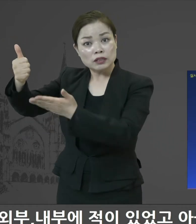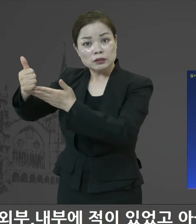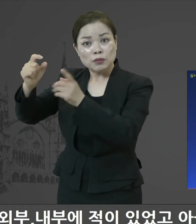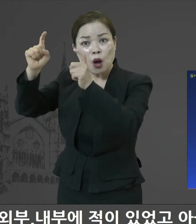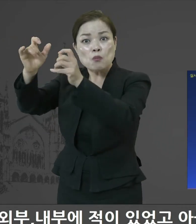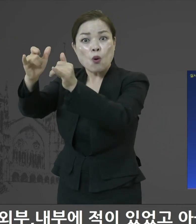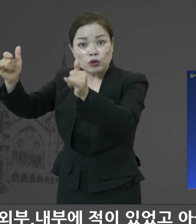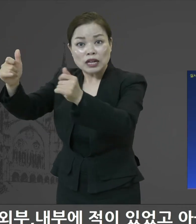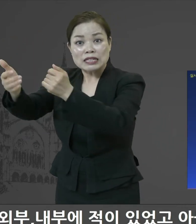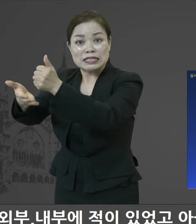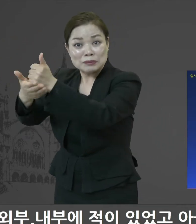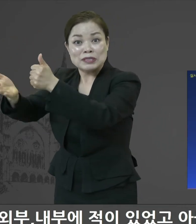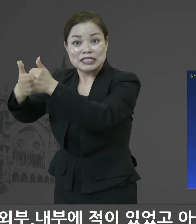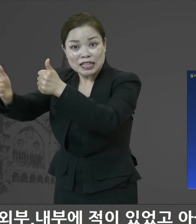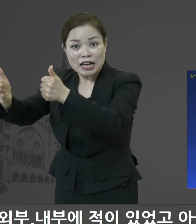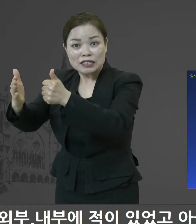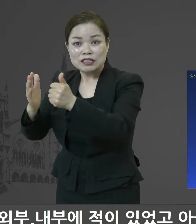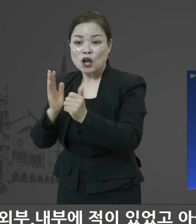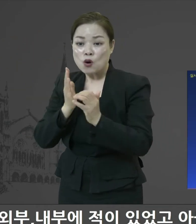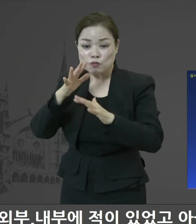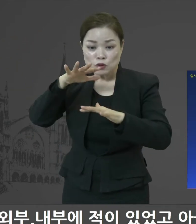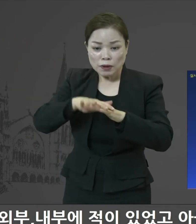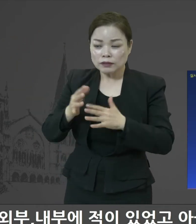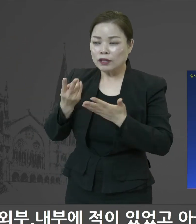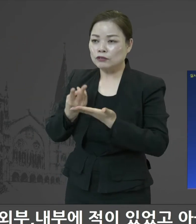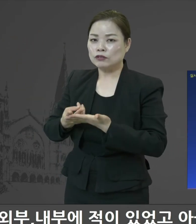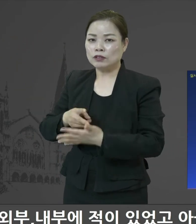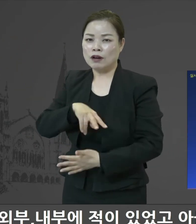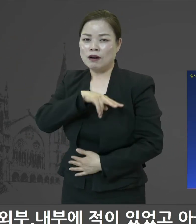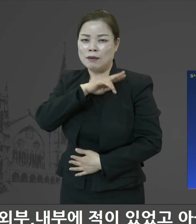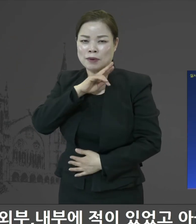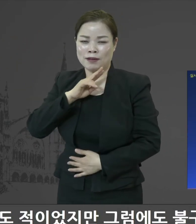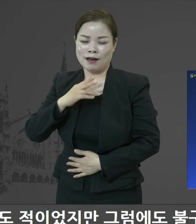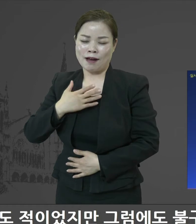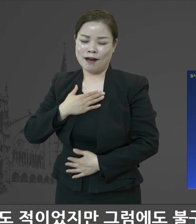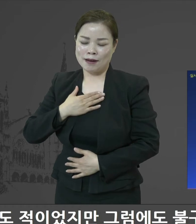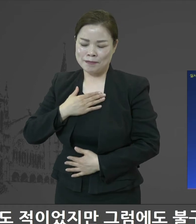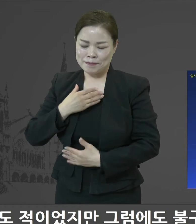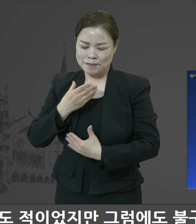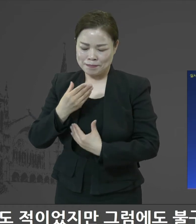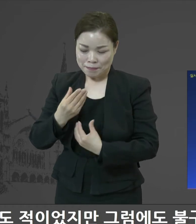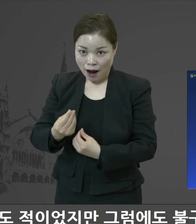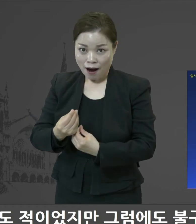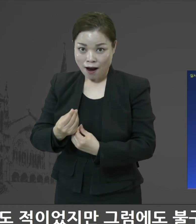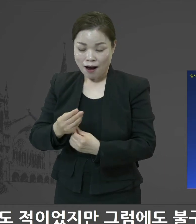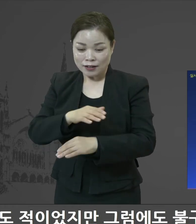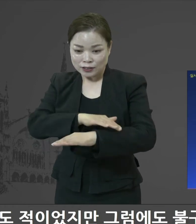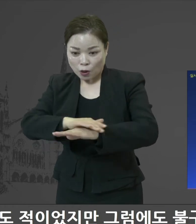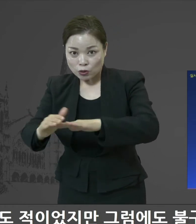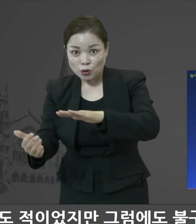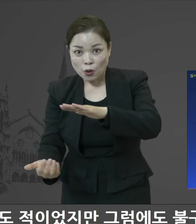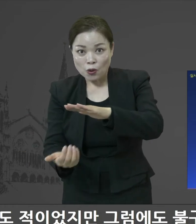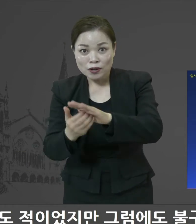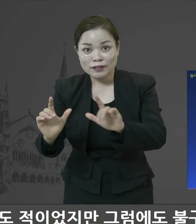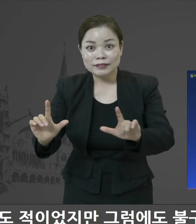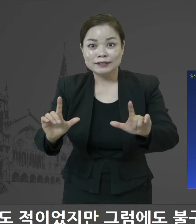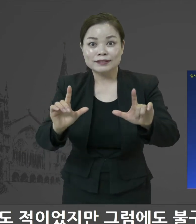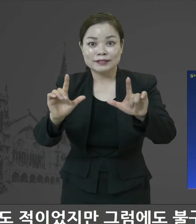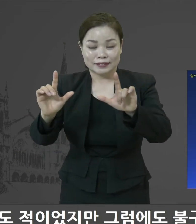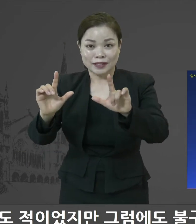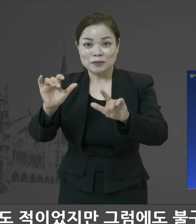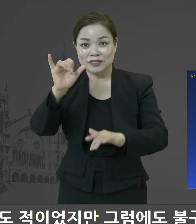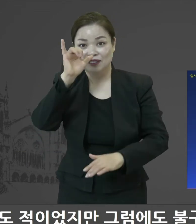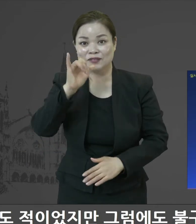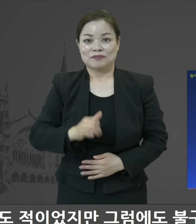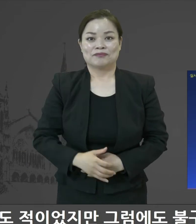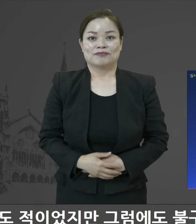목자가 되시기 때문에 푸른 풀밭에 누워서 편안하게 풀을 뜯으며 형통한 삶을 살 수 있는